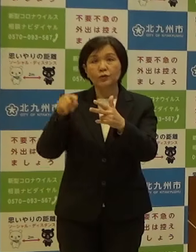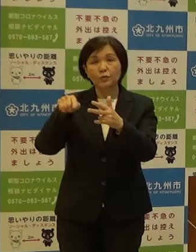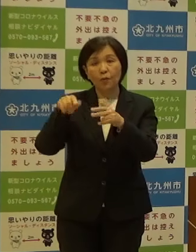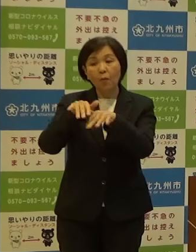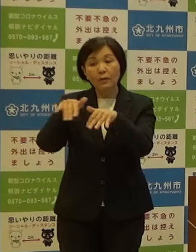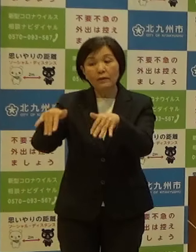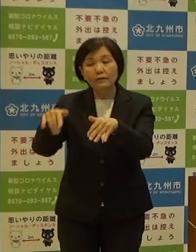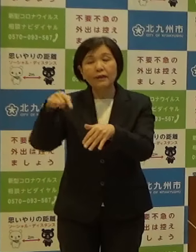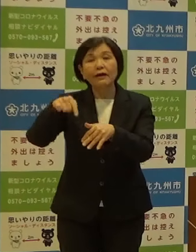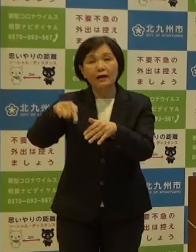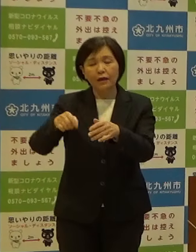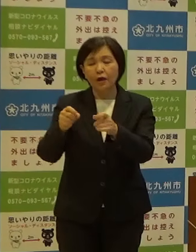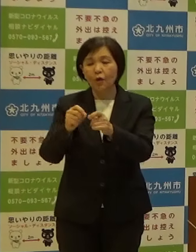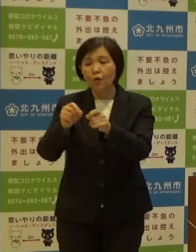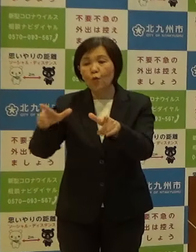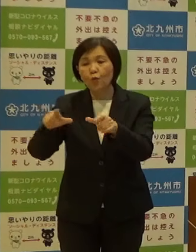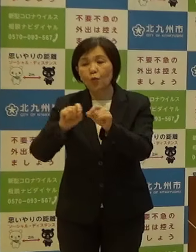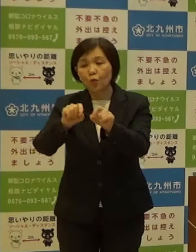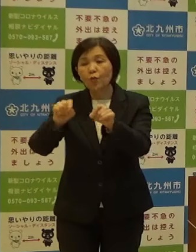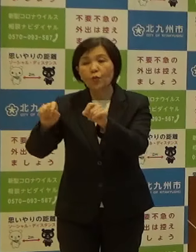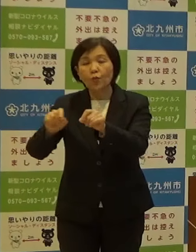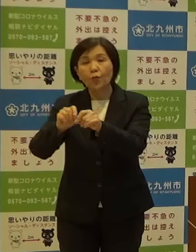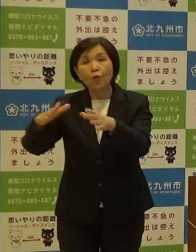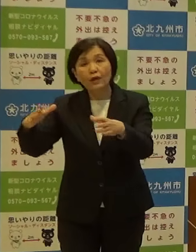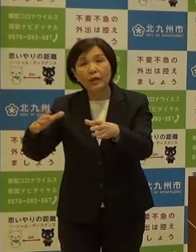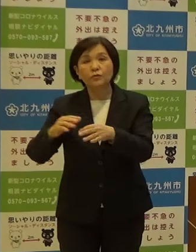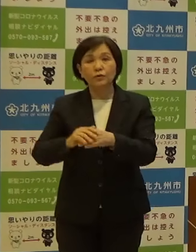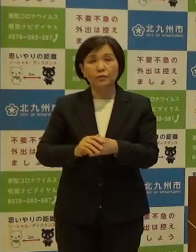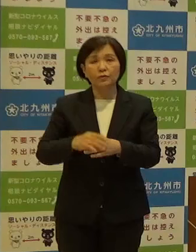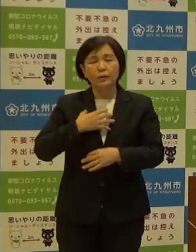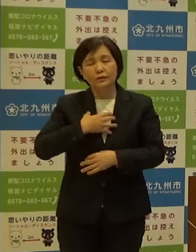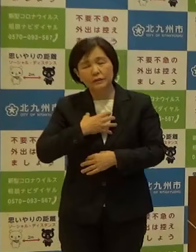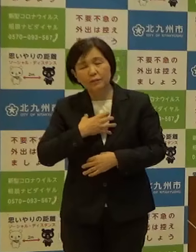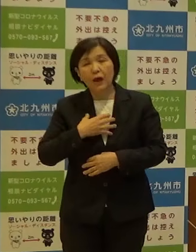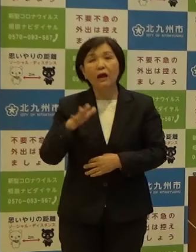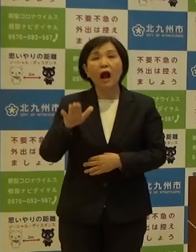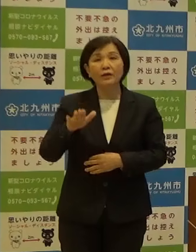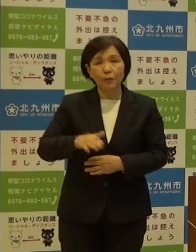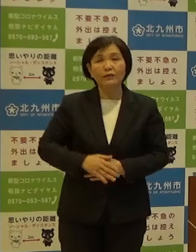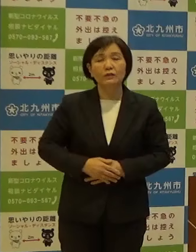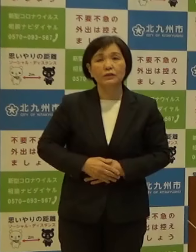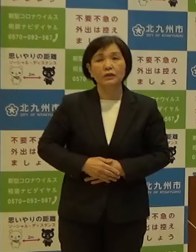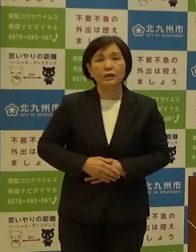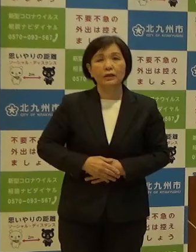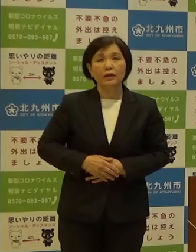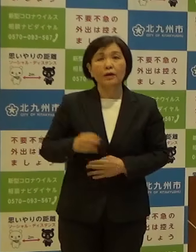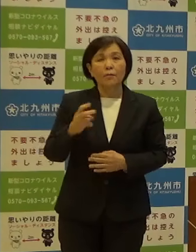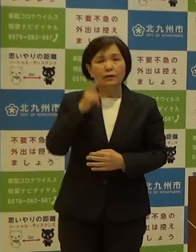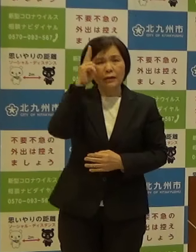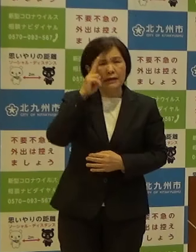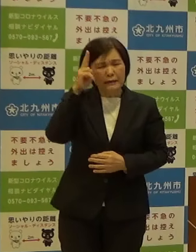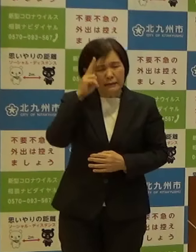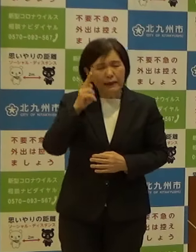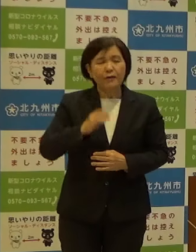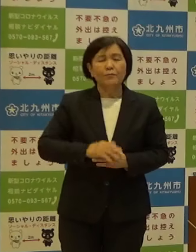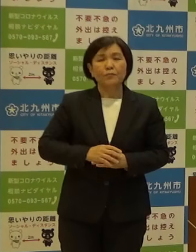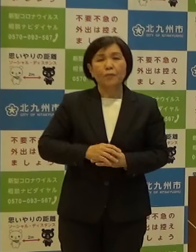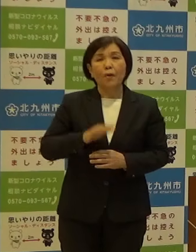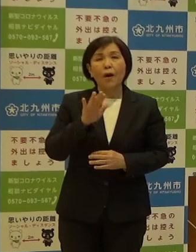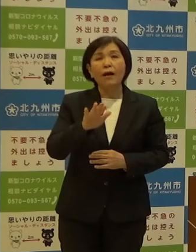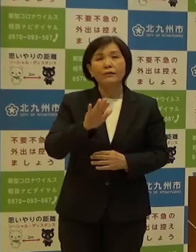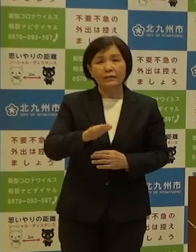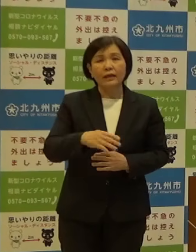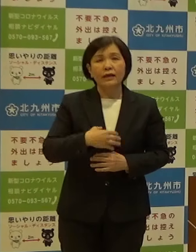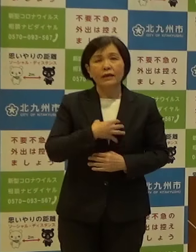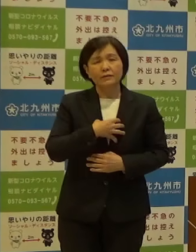変に警戒すべきことでありまして、そのリスクもあります。それを私どもは非常に懸念をしておりまして